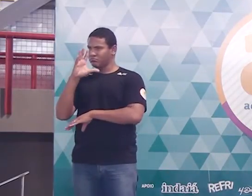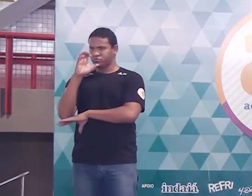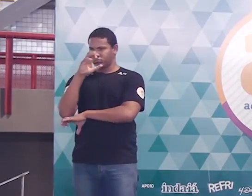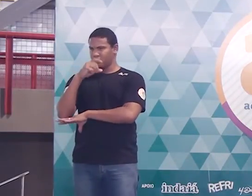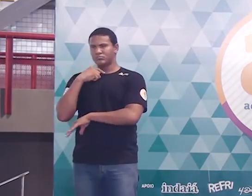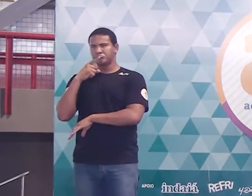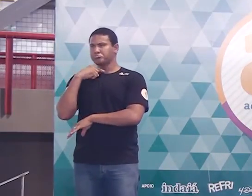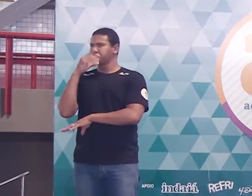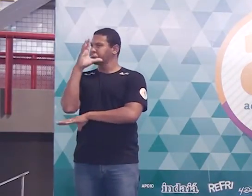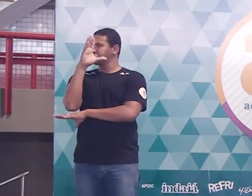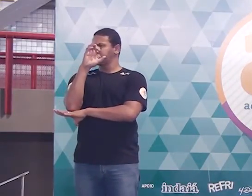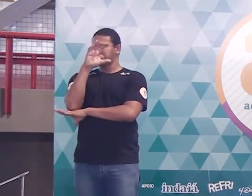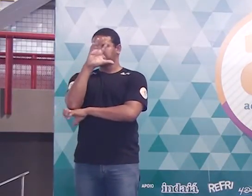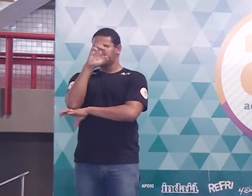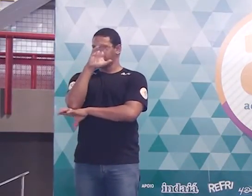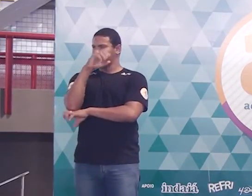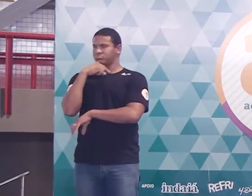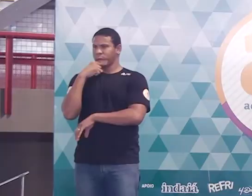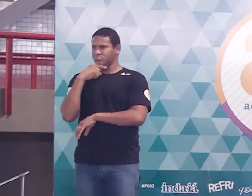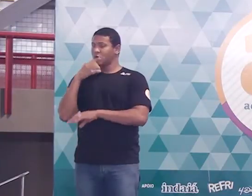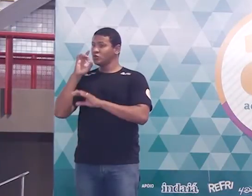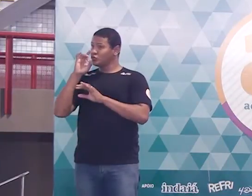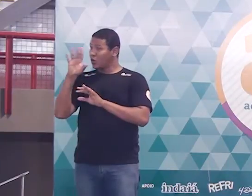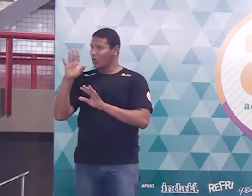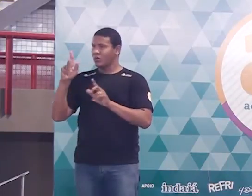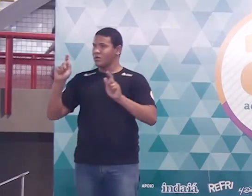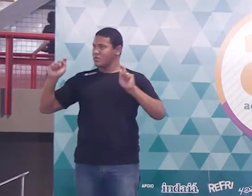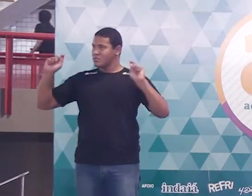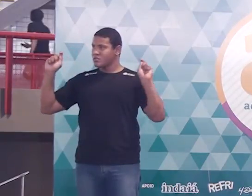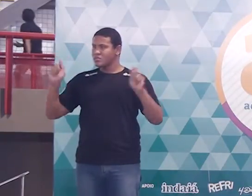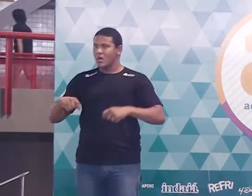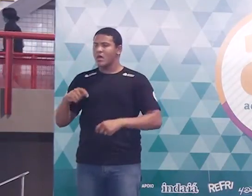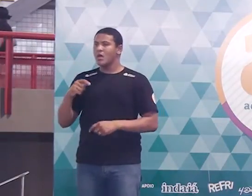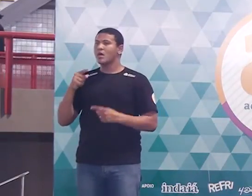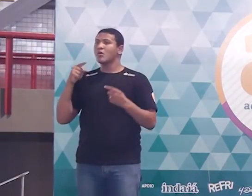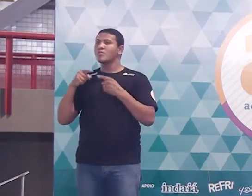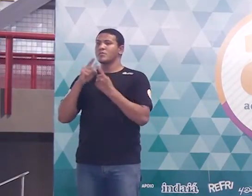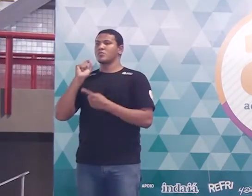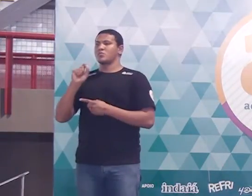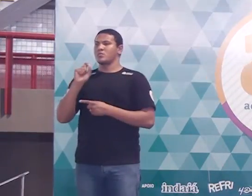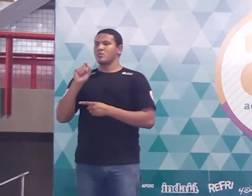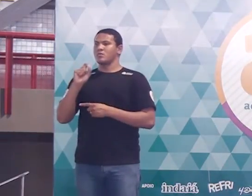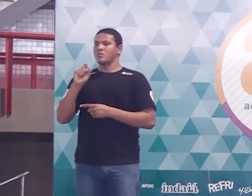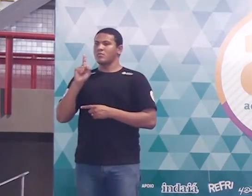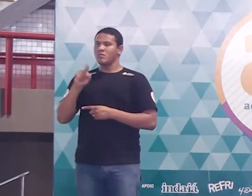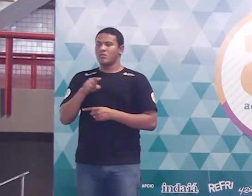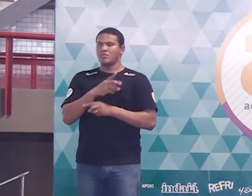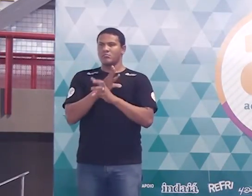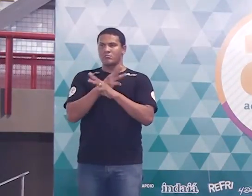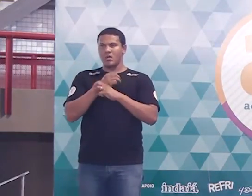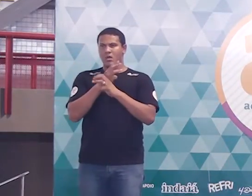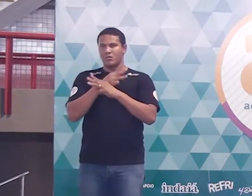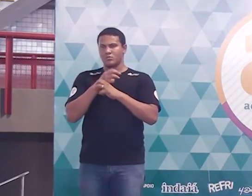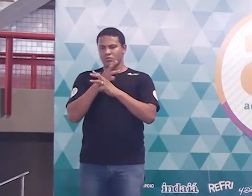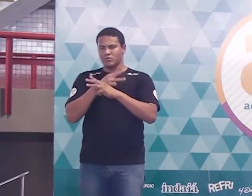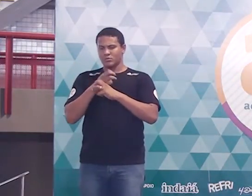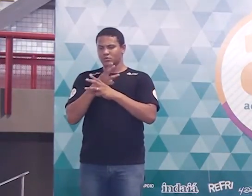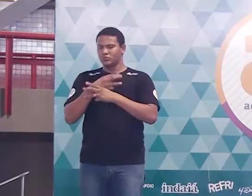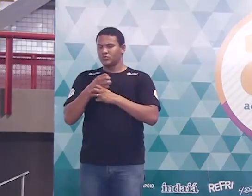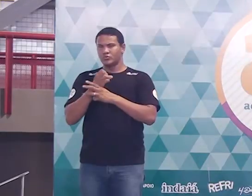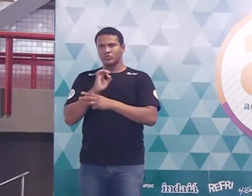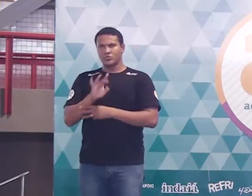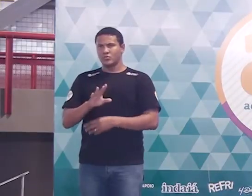não faz. Só quem tem capacidade de fazer fotossíntese, quem é? O fitoplâncton, perfeito, show de